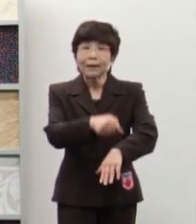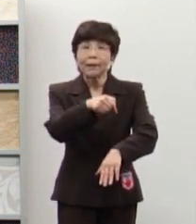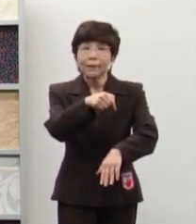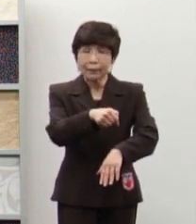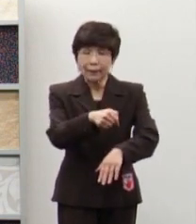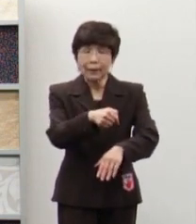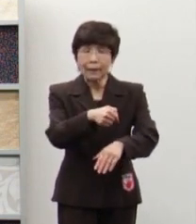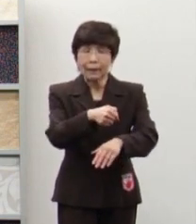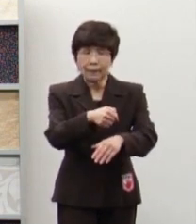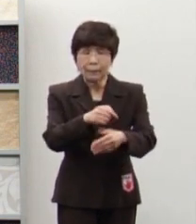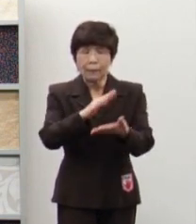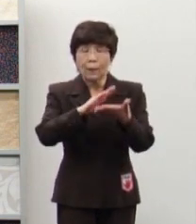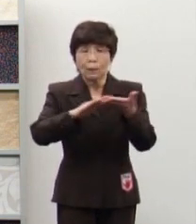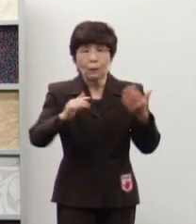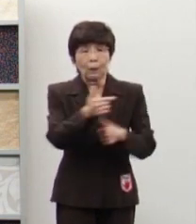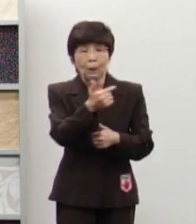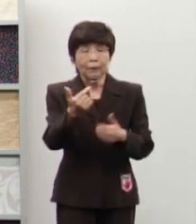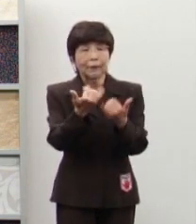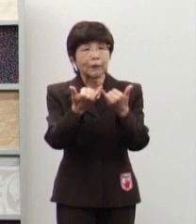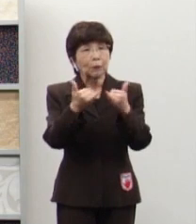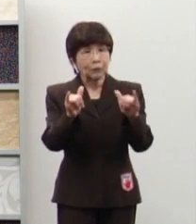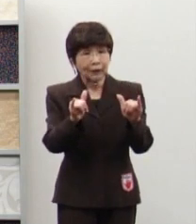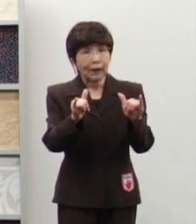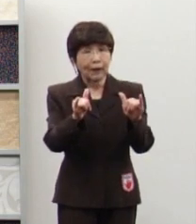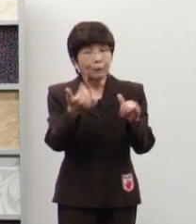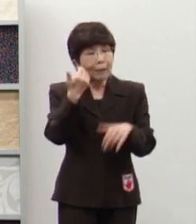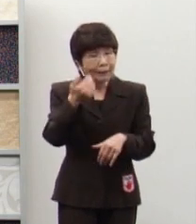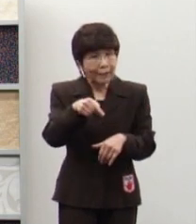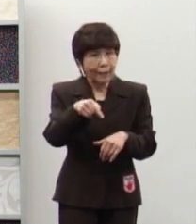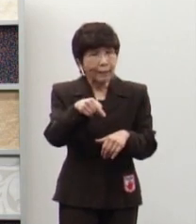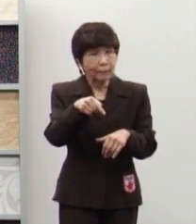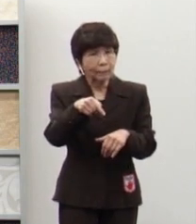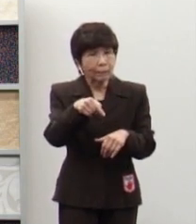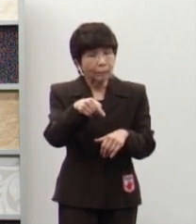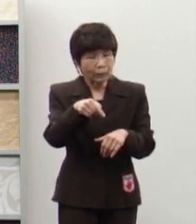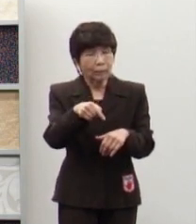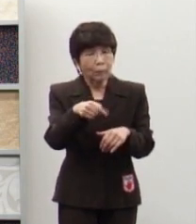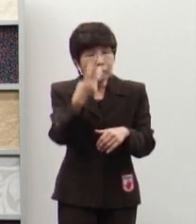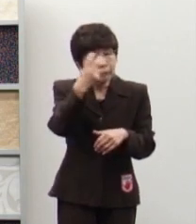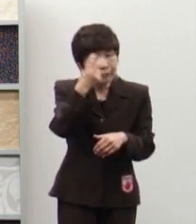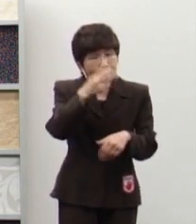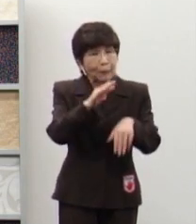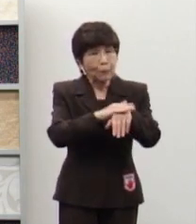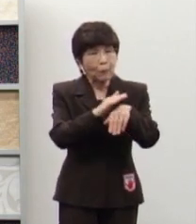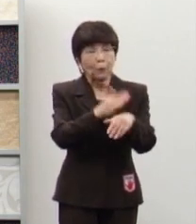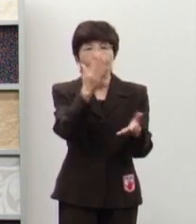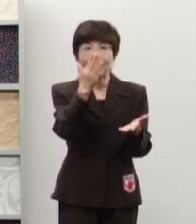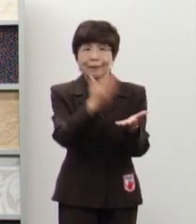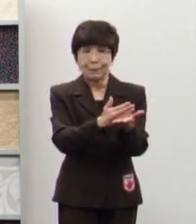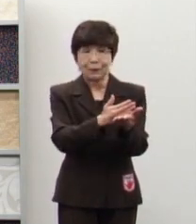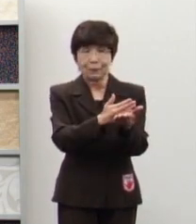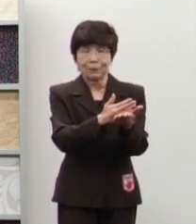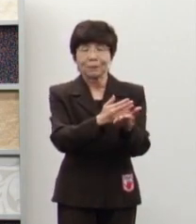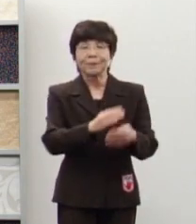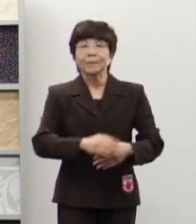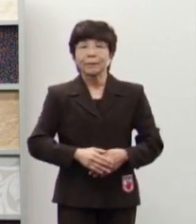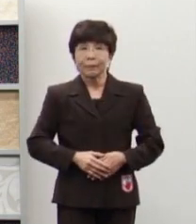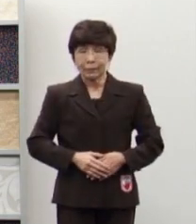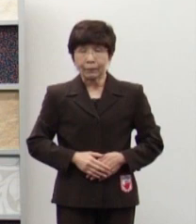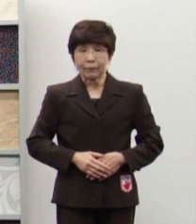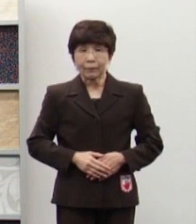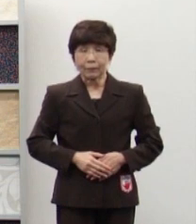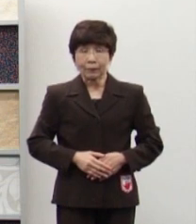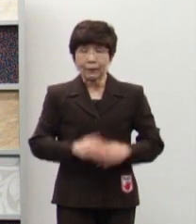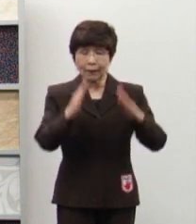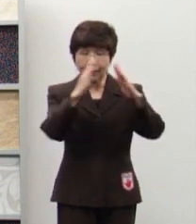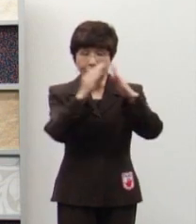者を特定するというこれまでの取り扱いは改めて、今後は原則として同